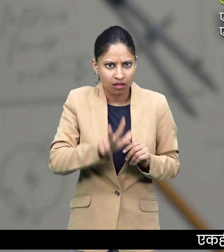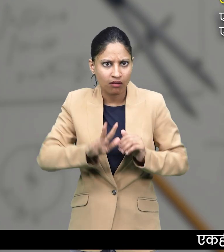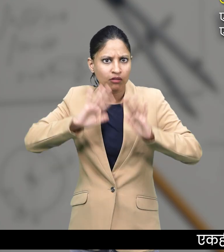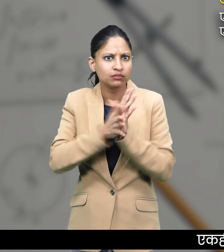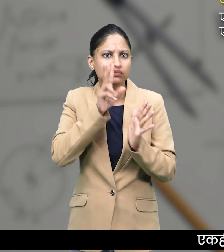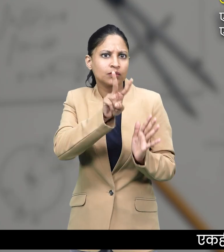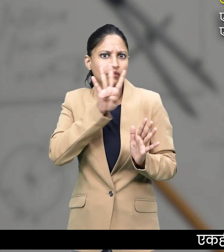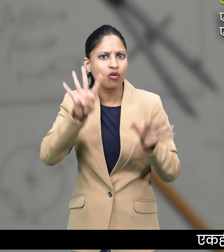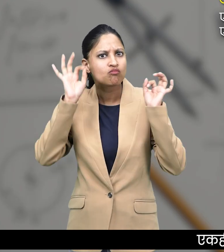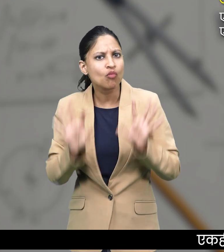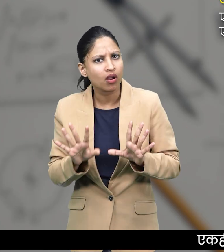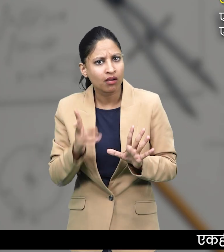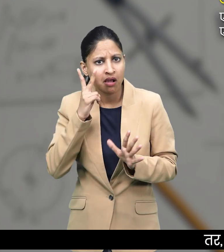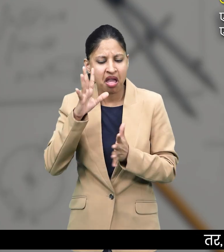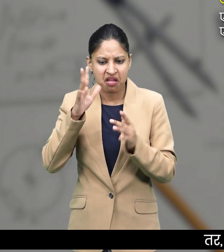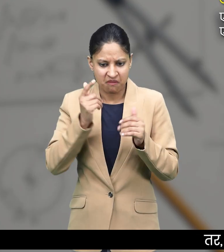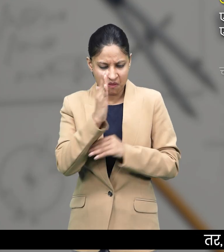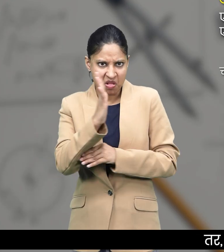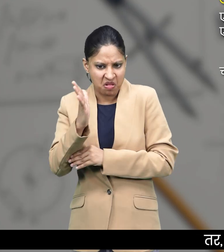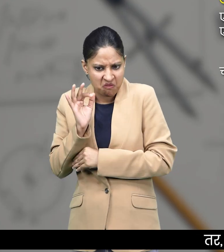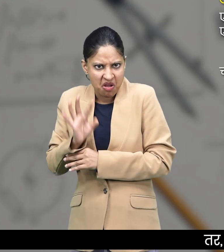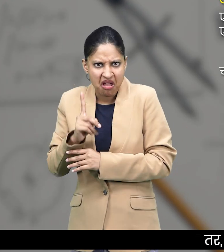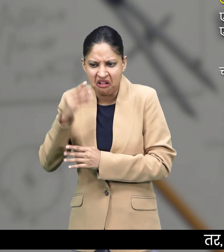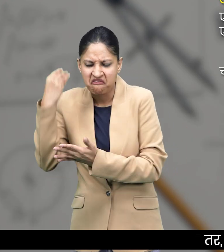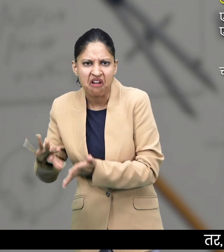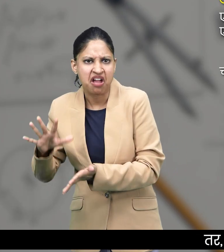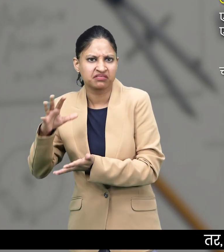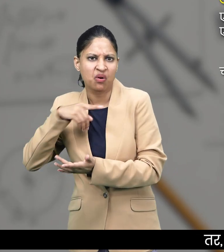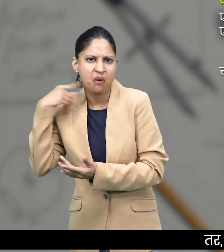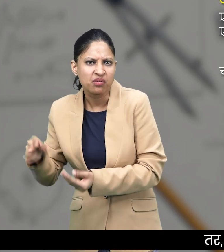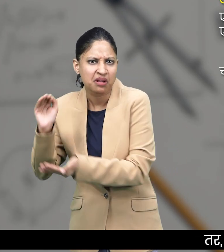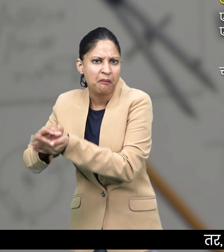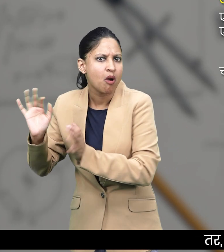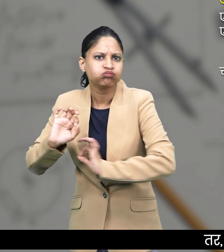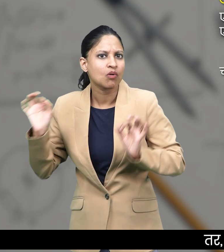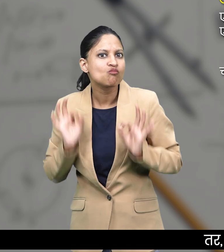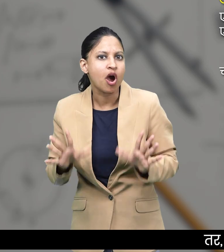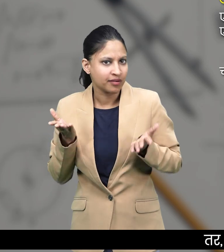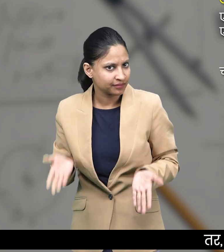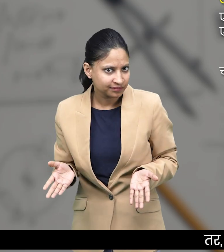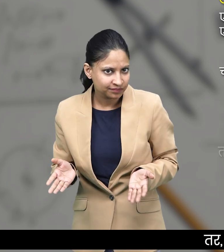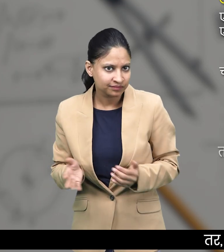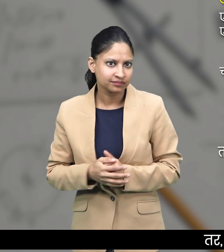एकही बाटली शिल्लक नाही. तर 3 हा 24 चा घटक आहे.